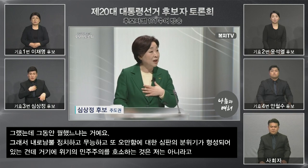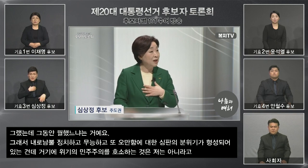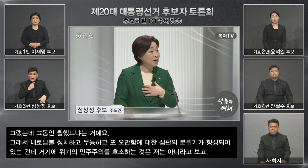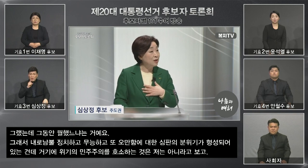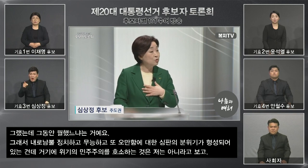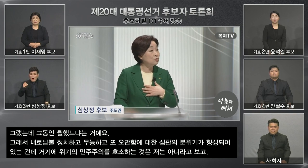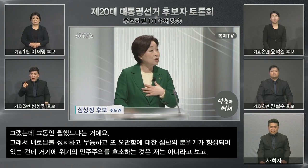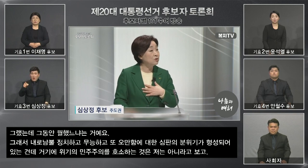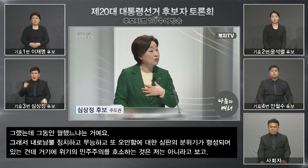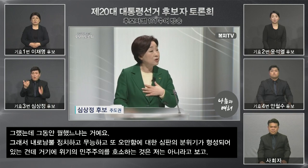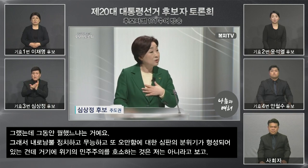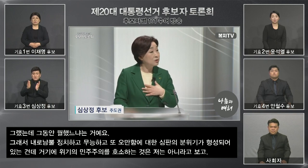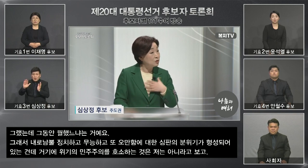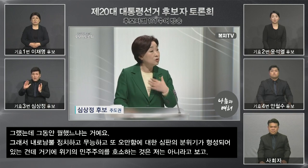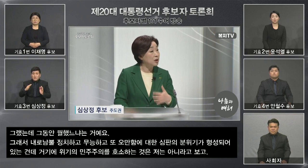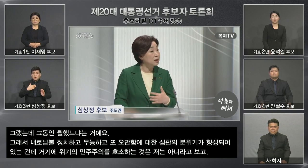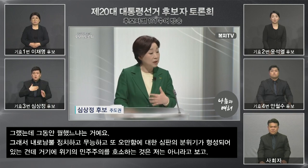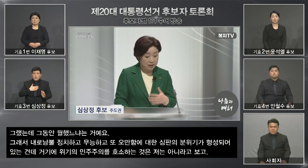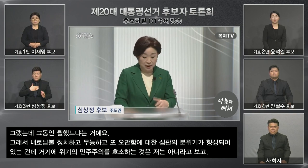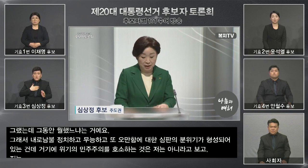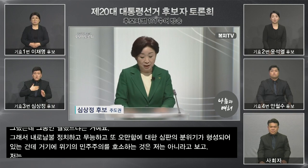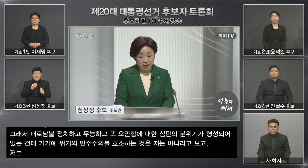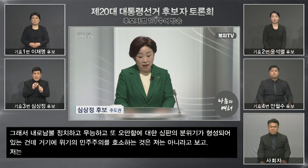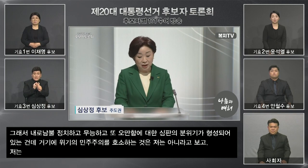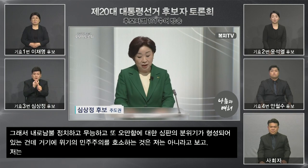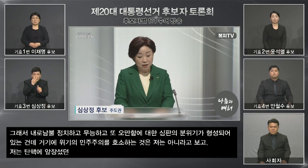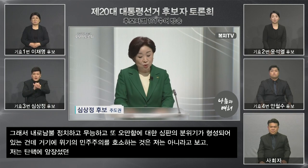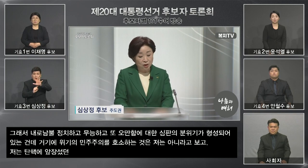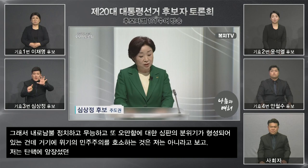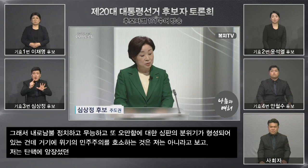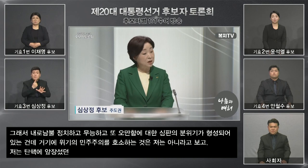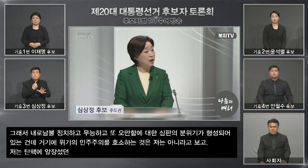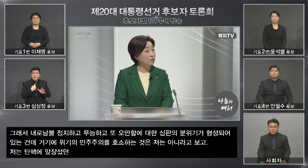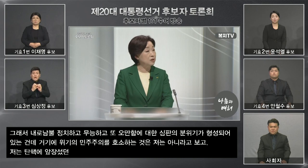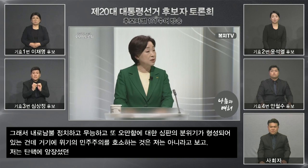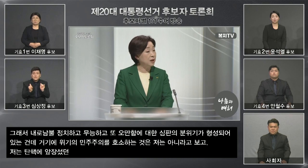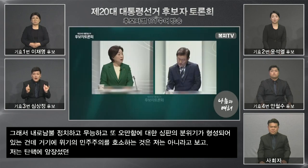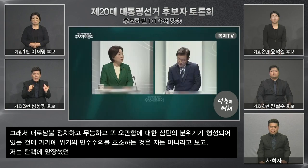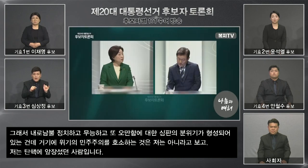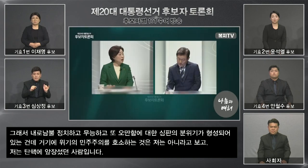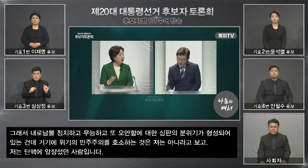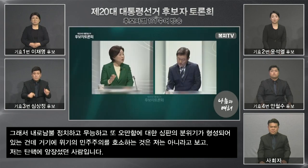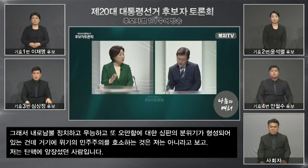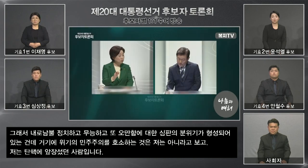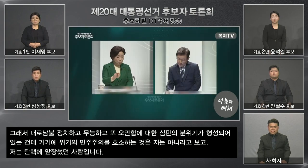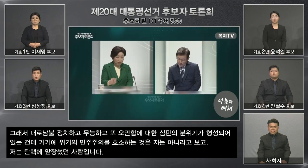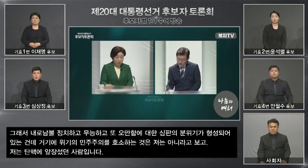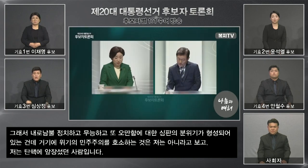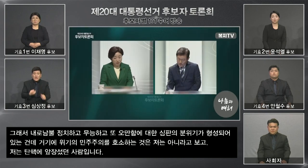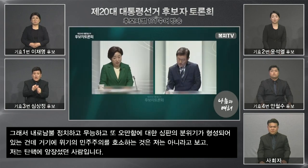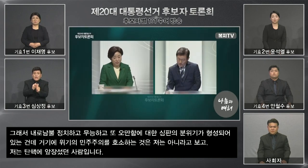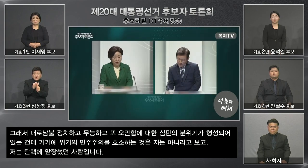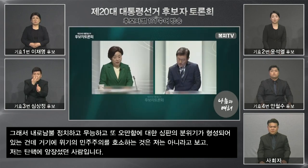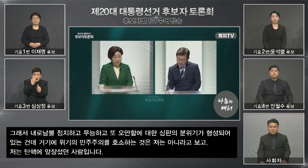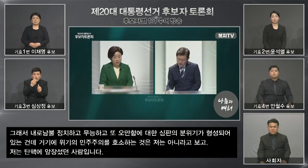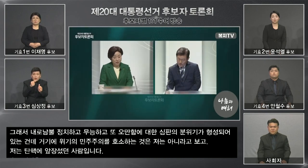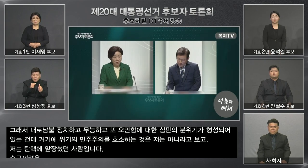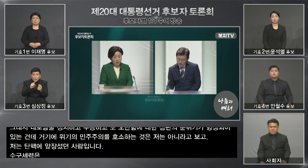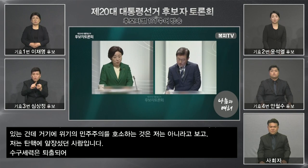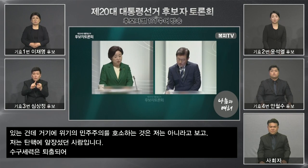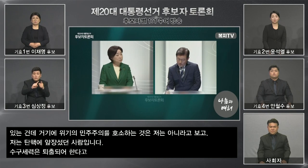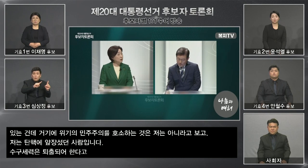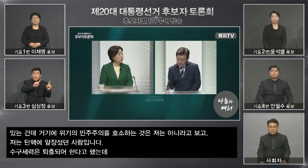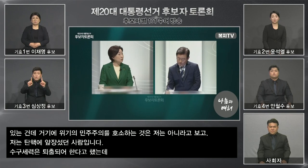사람입니다. 수구 세력은 퇴출돼야 된다 이렇게 시종일관 입장을 갖고 있는데 그 탄핵 세력을 누가 부활시켰냐는 말이에요.